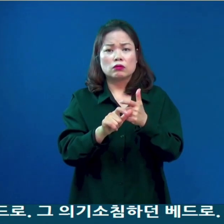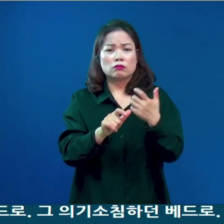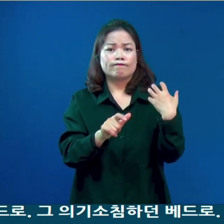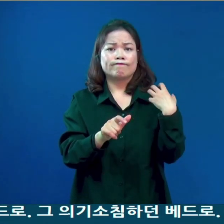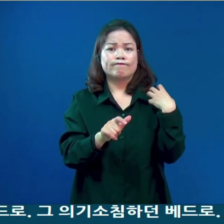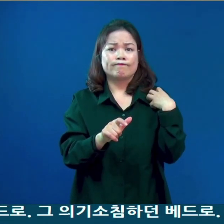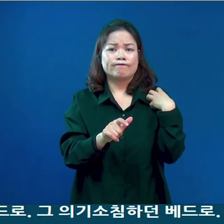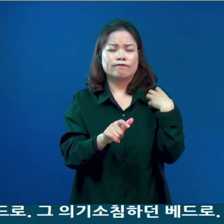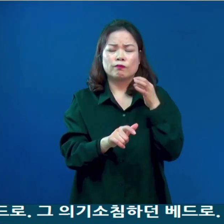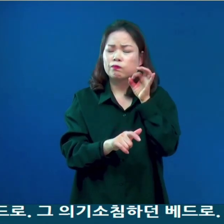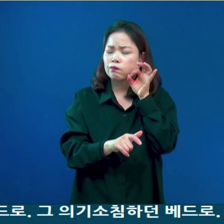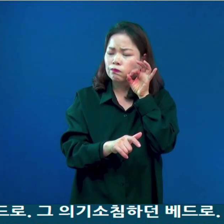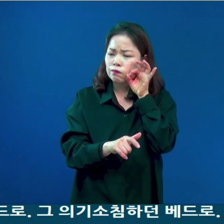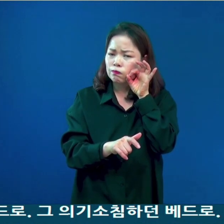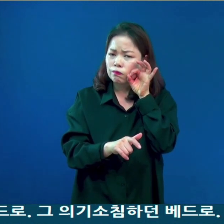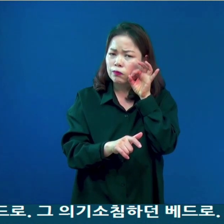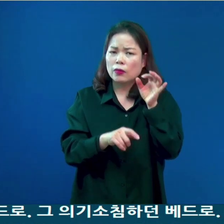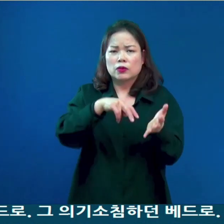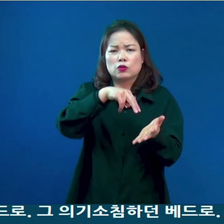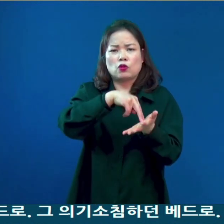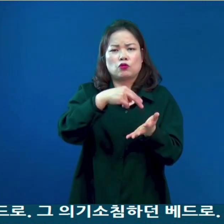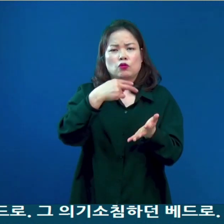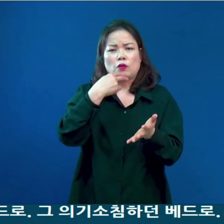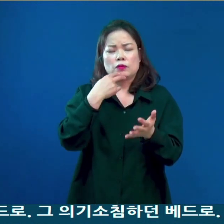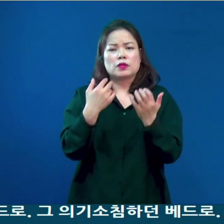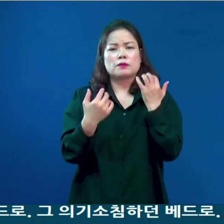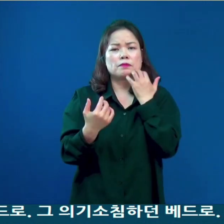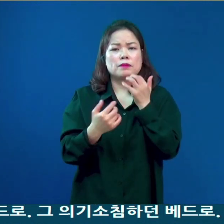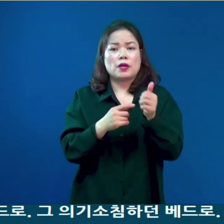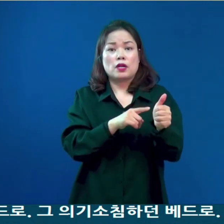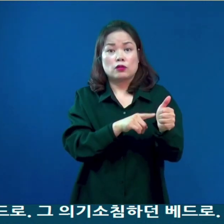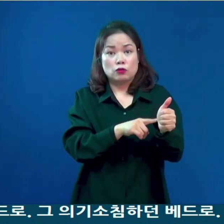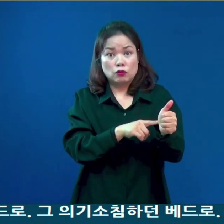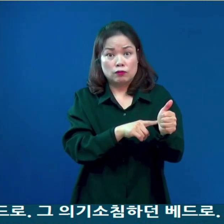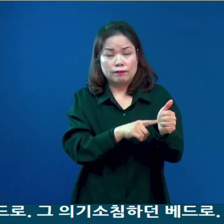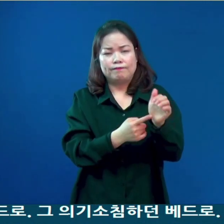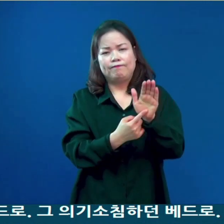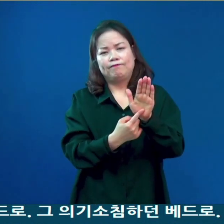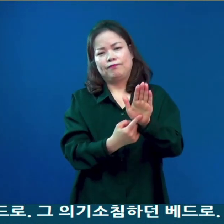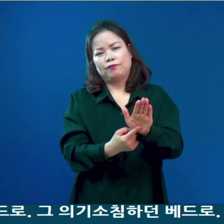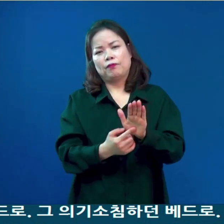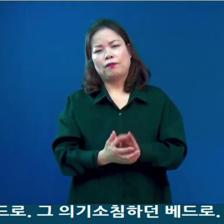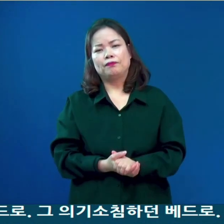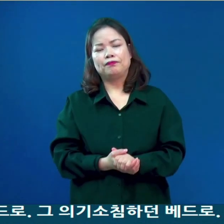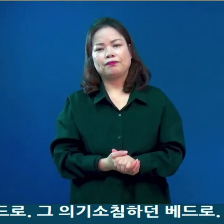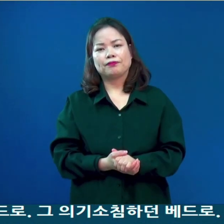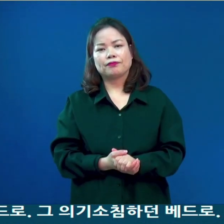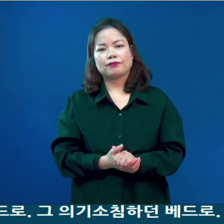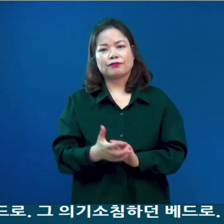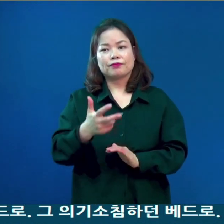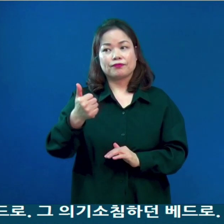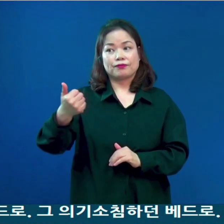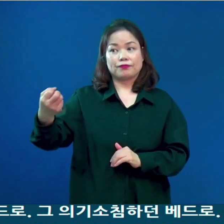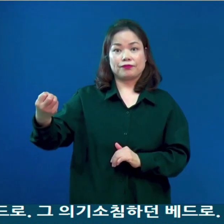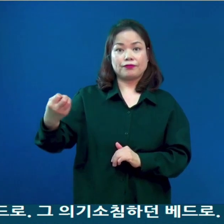앞에 부끄러워서 설 수 없는 베드로, 그 베드로에게 나타나셔서 주님 이렇게